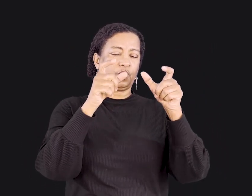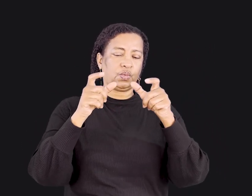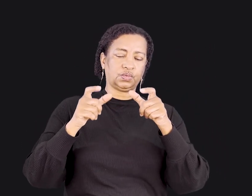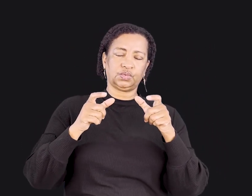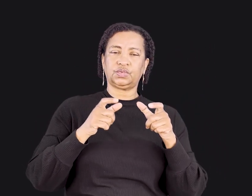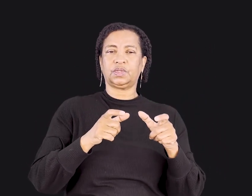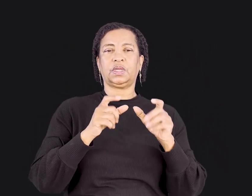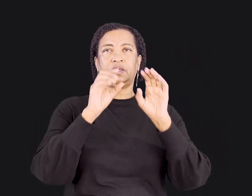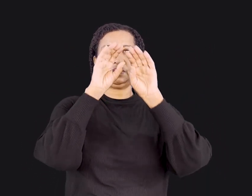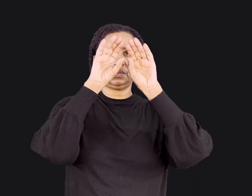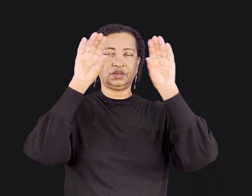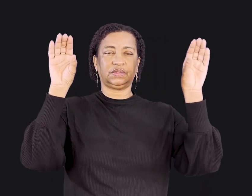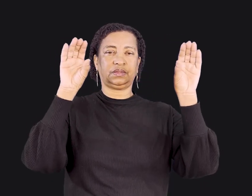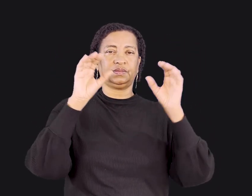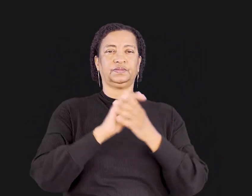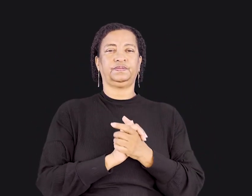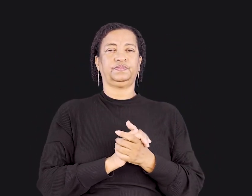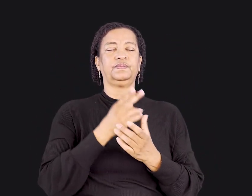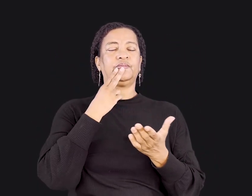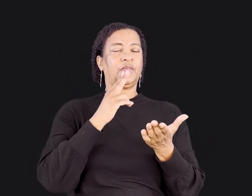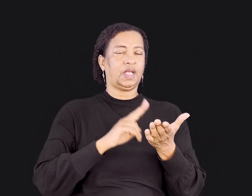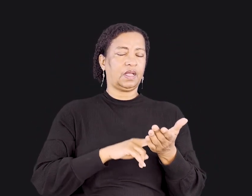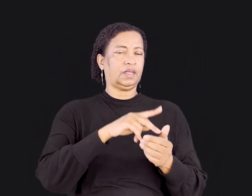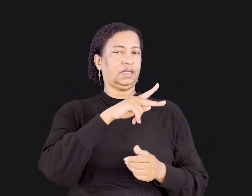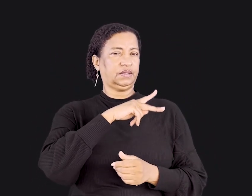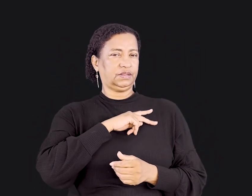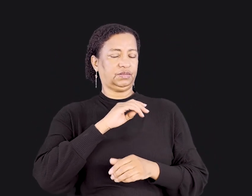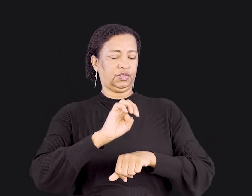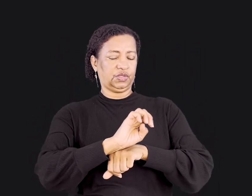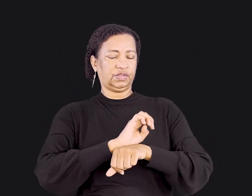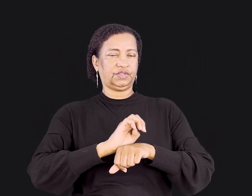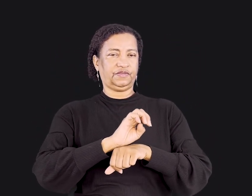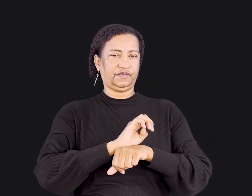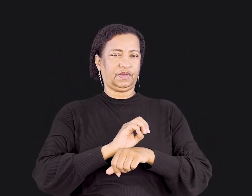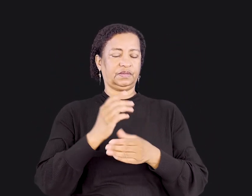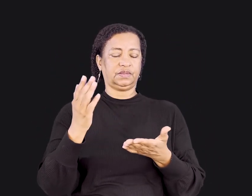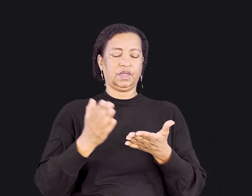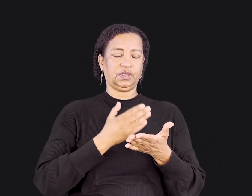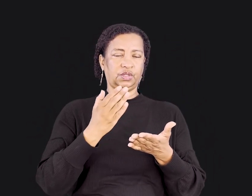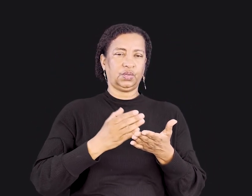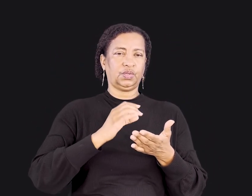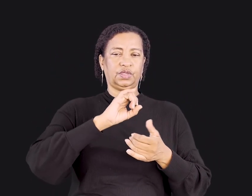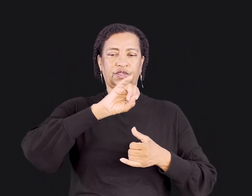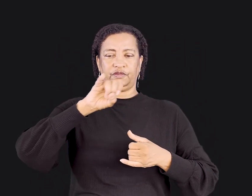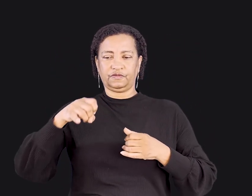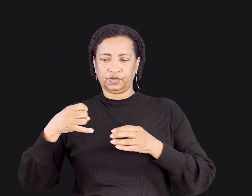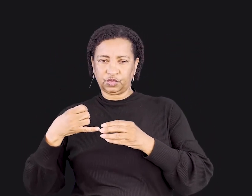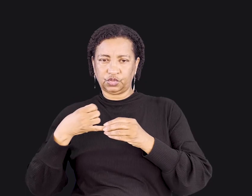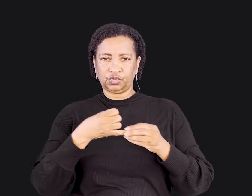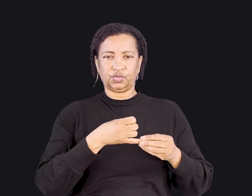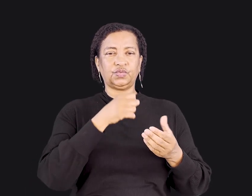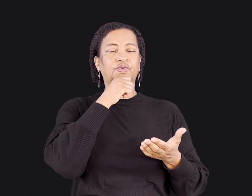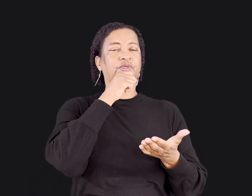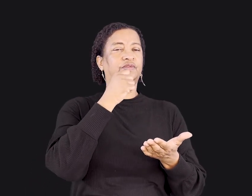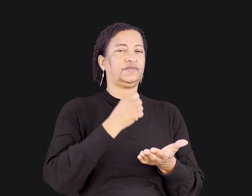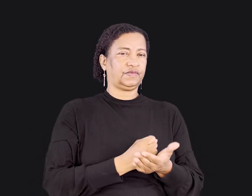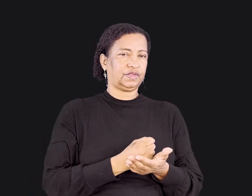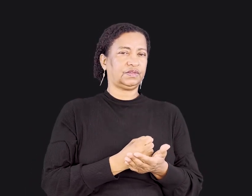lugares celestiais. A carta de Paulo aos Efésios e o livro de Josué no Velho Testamento têm